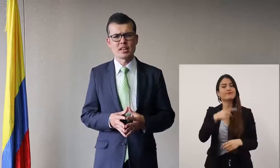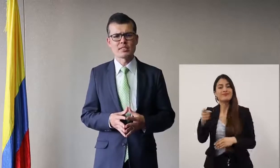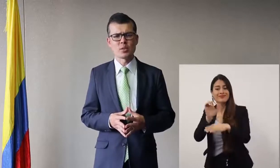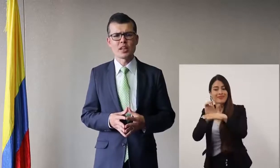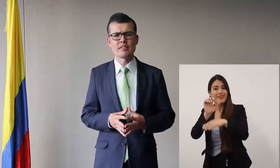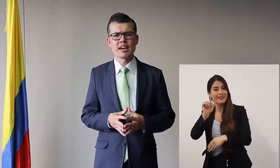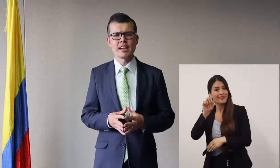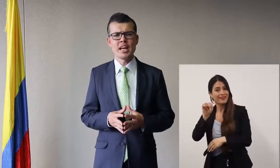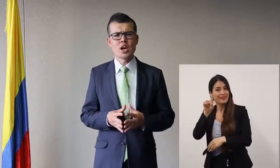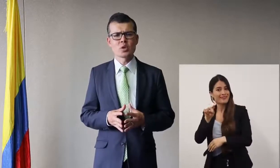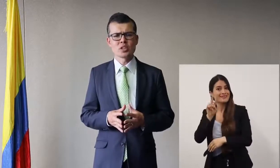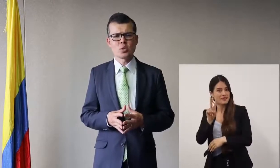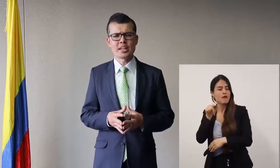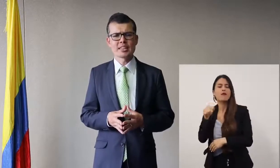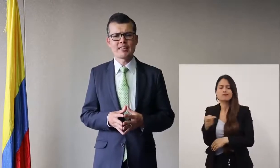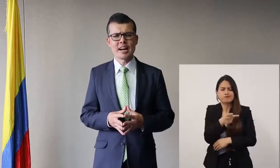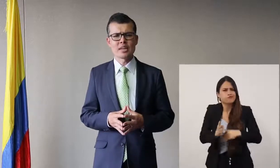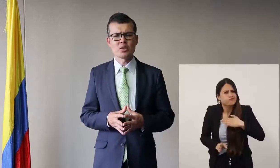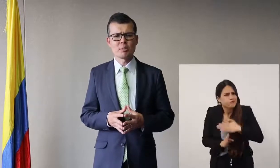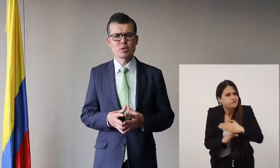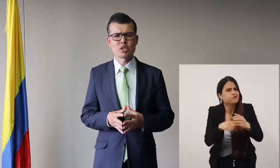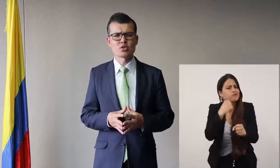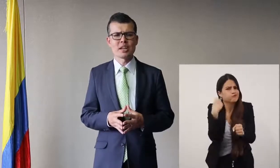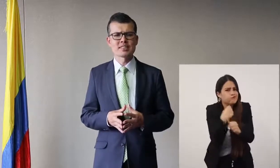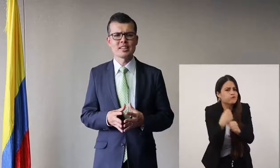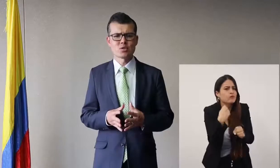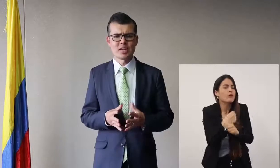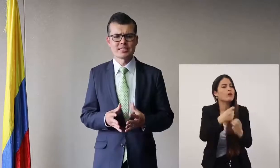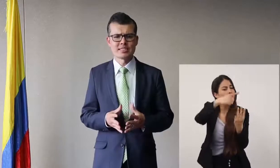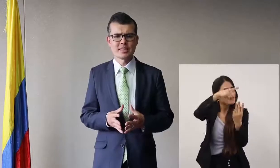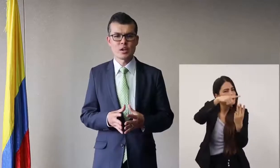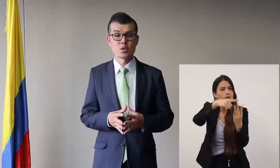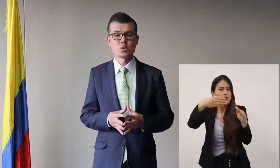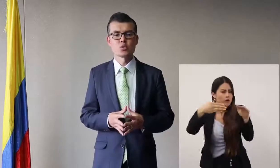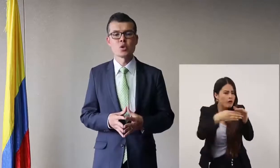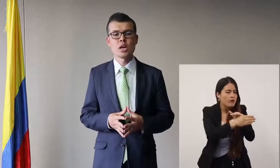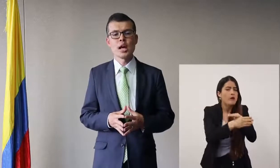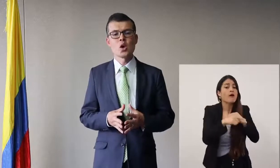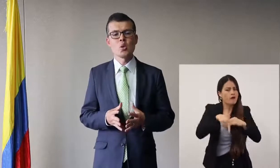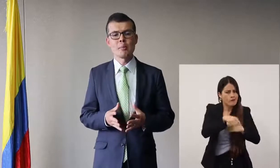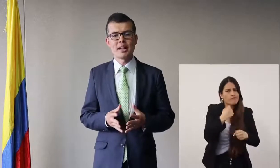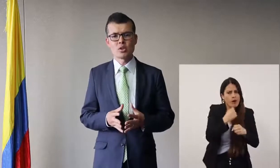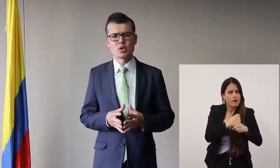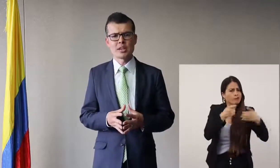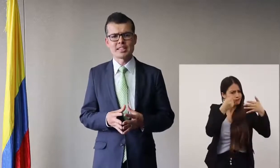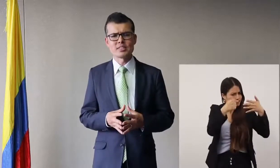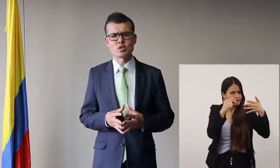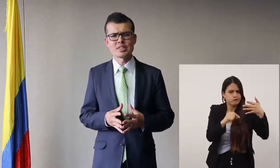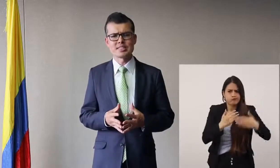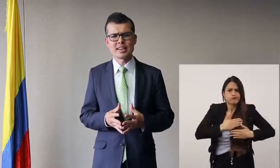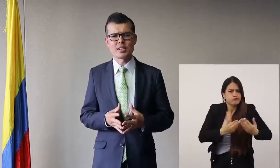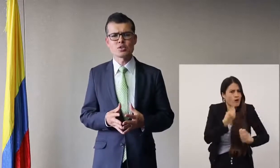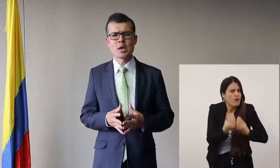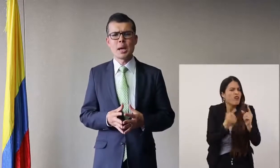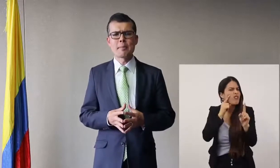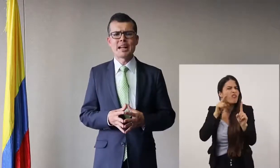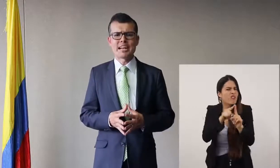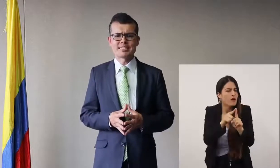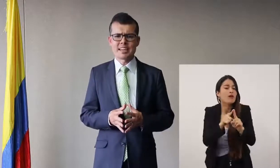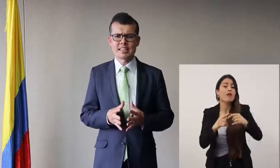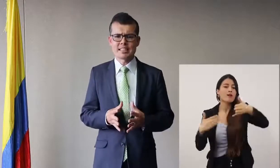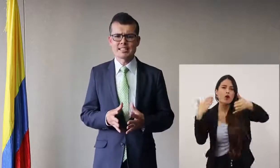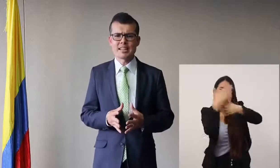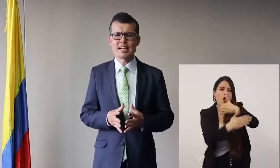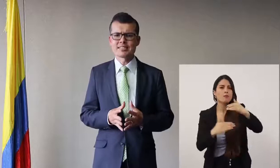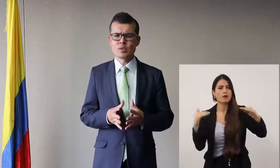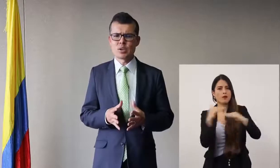Agencia Nacional de Seguridad Vial continuarán trabajando en el proceso de acceso a la licencia de conducción, cumpliendo con los requisitos necesarios para